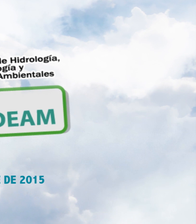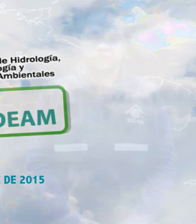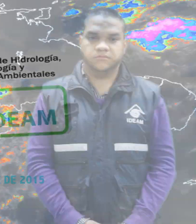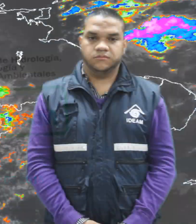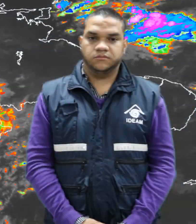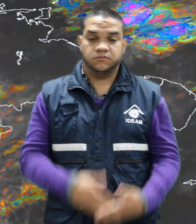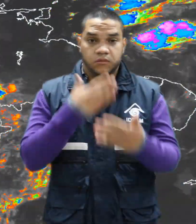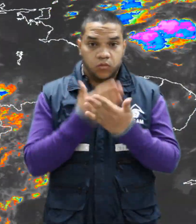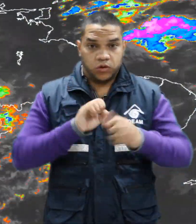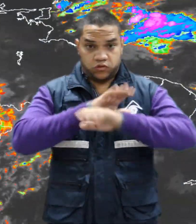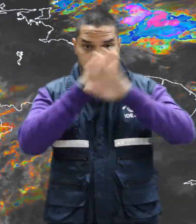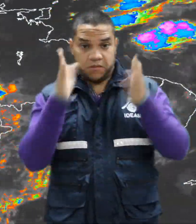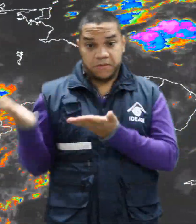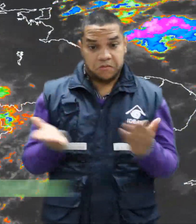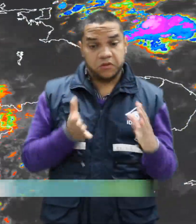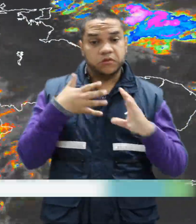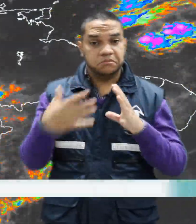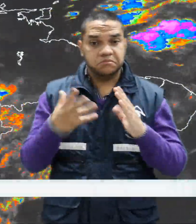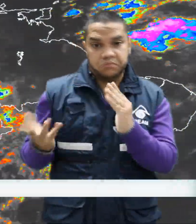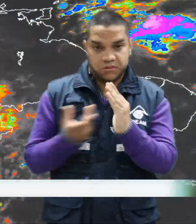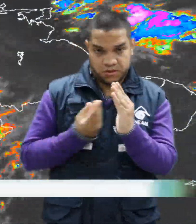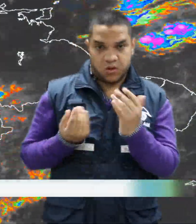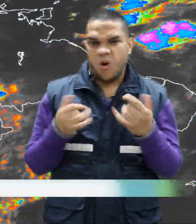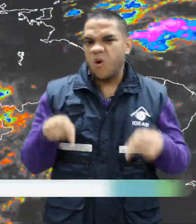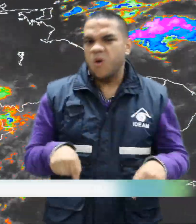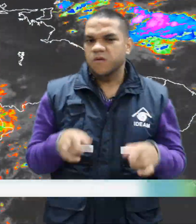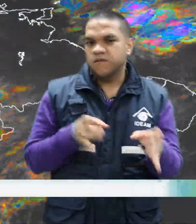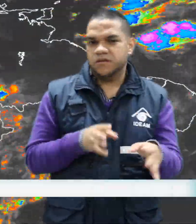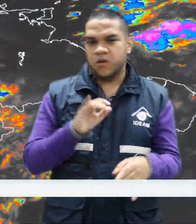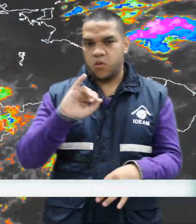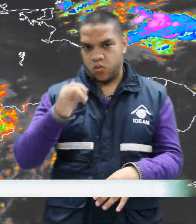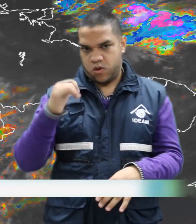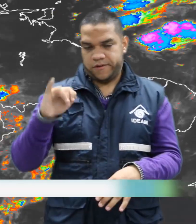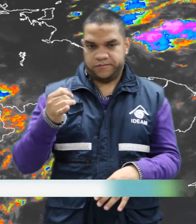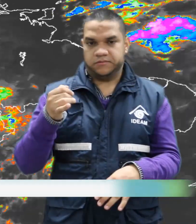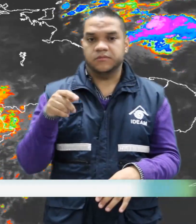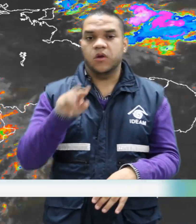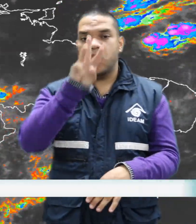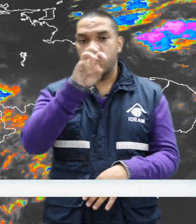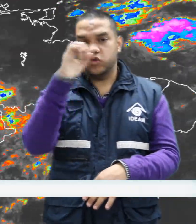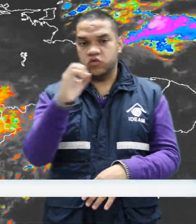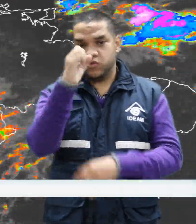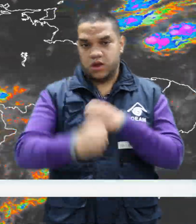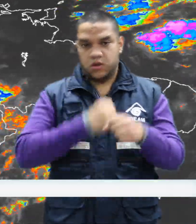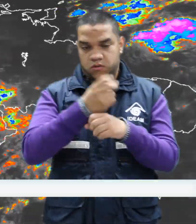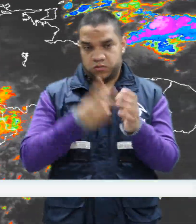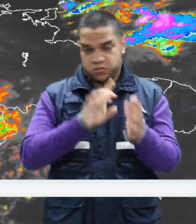Buenos días, bienvenidos al pronóstico de LIDAN para el día de hoy, jueves 8 de octubre de 2015. En el